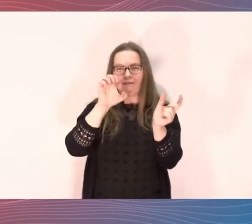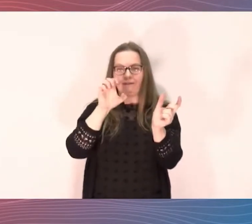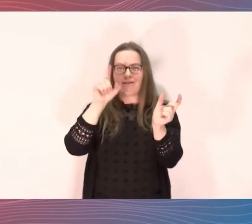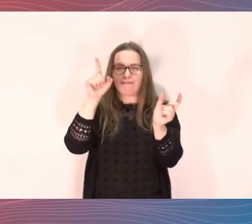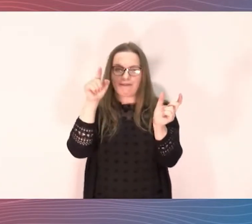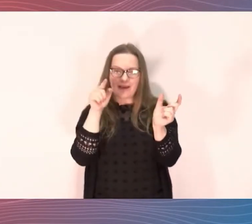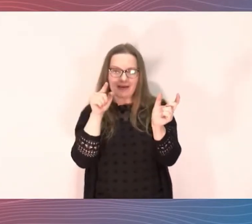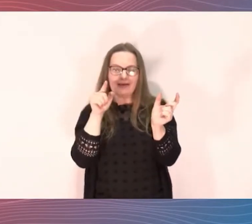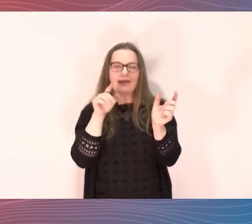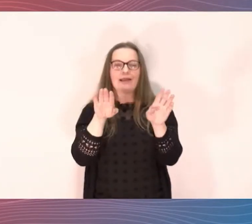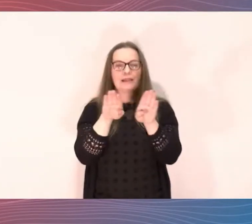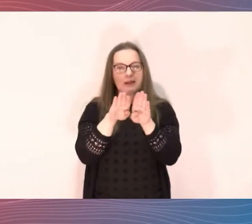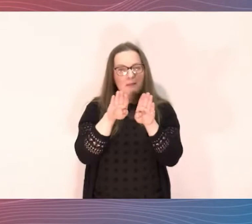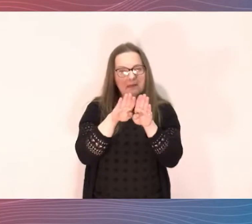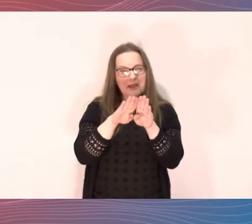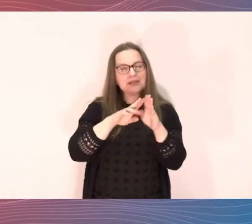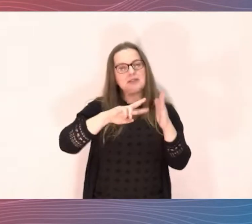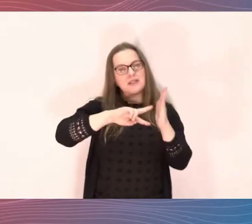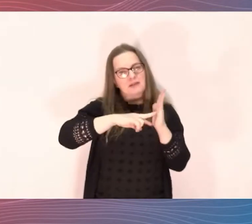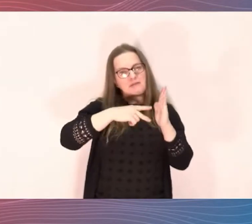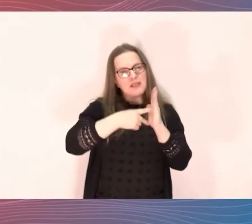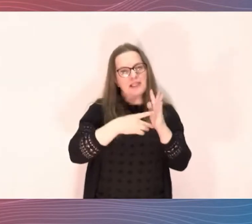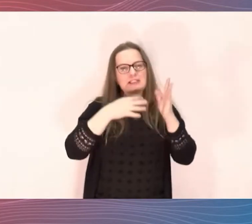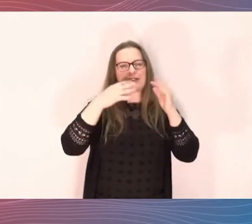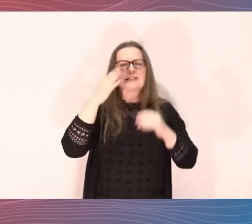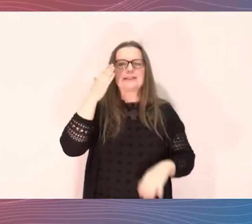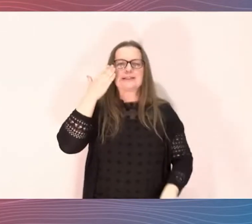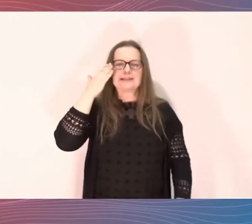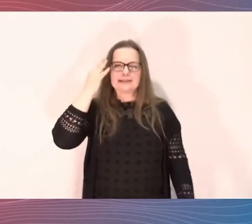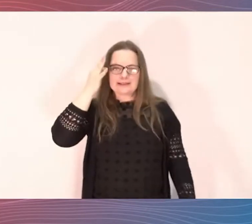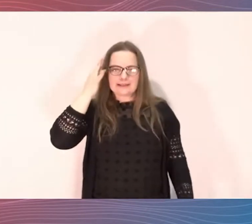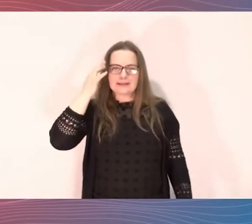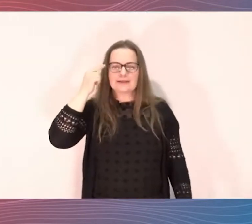hipóstase. Então, a fé é a